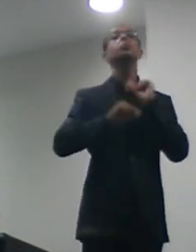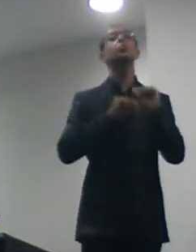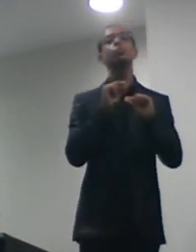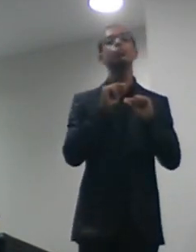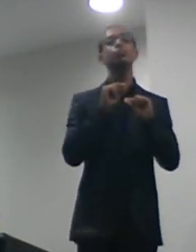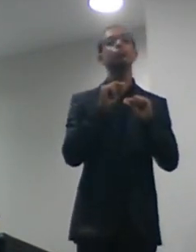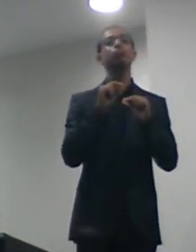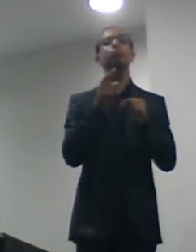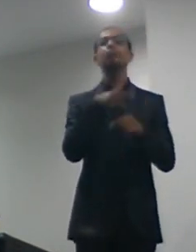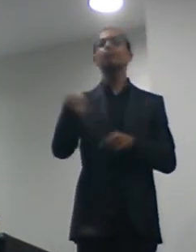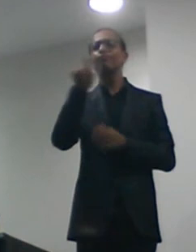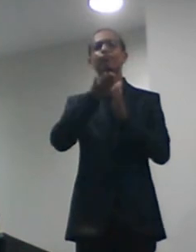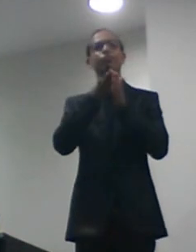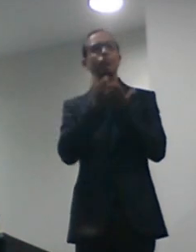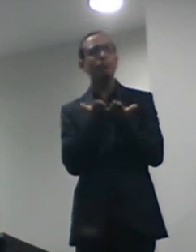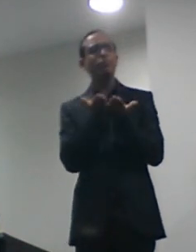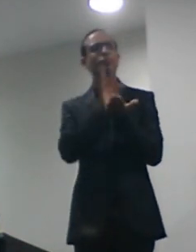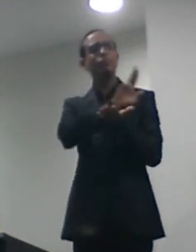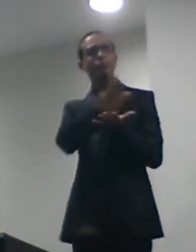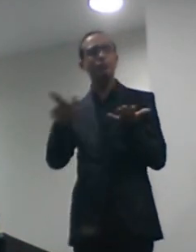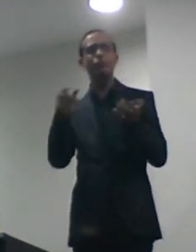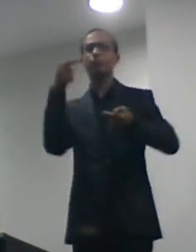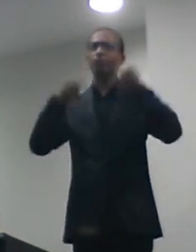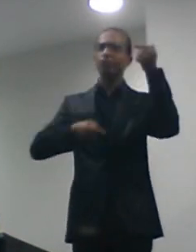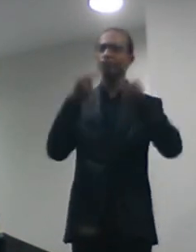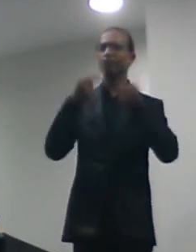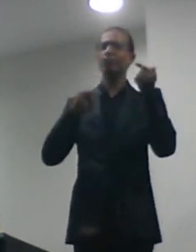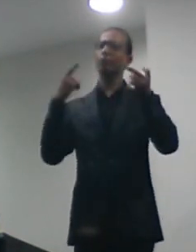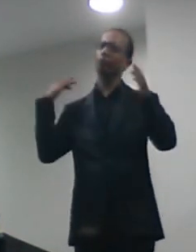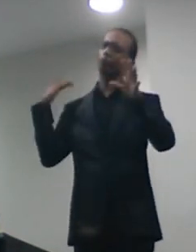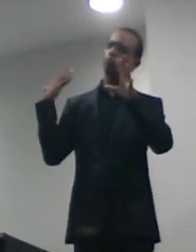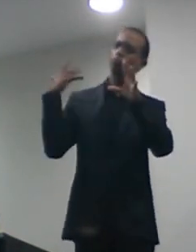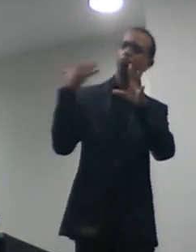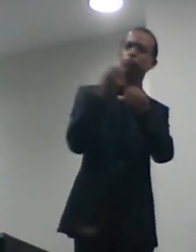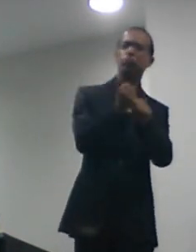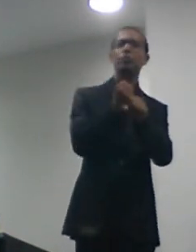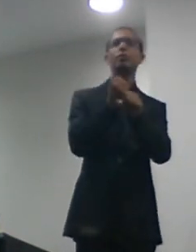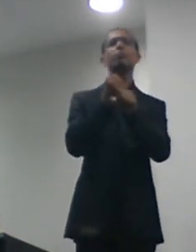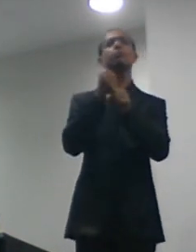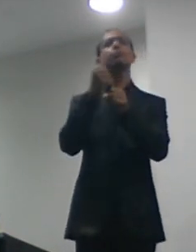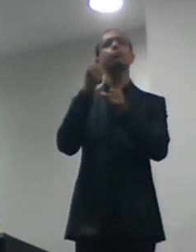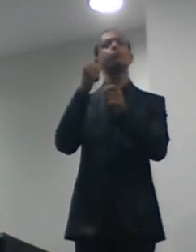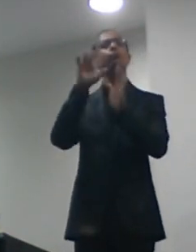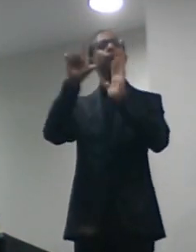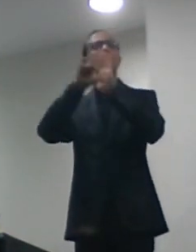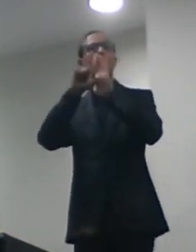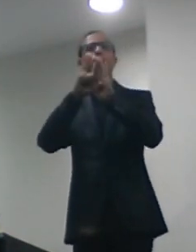Que muitos autores vêm discutindo, desde os primórdios da doutrina até